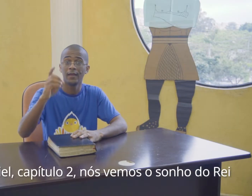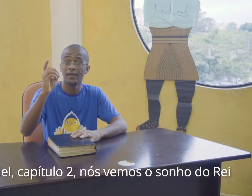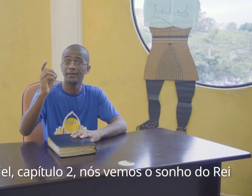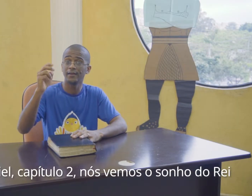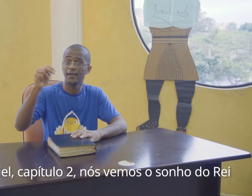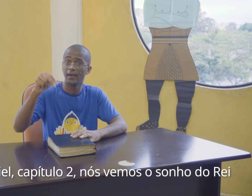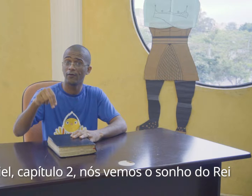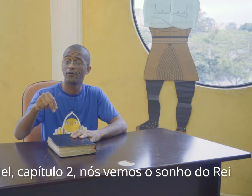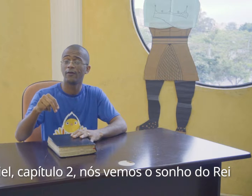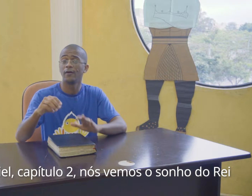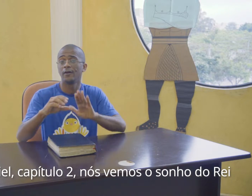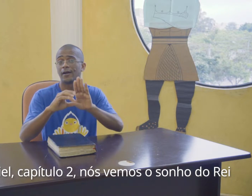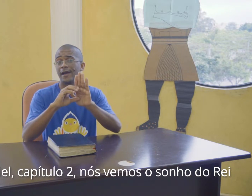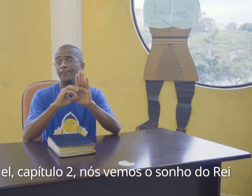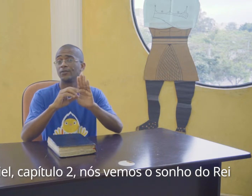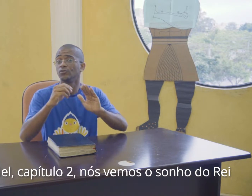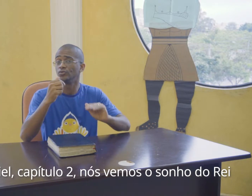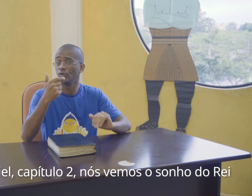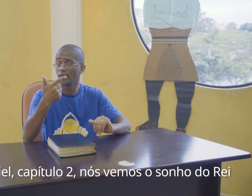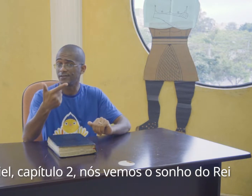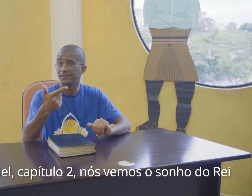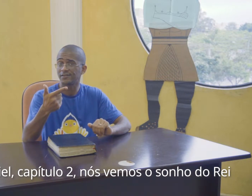Em Daniel, capítulo 2,